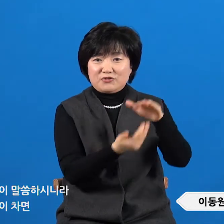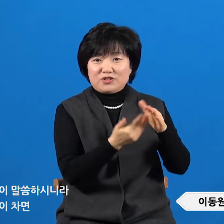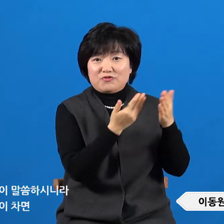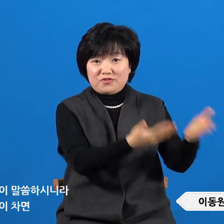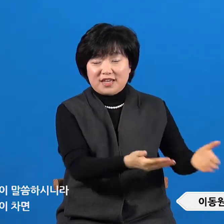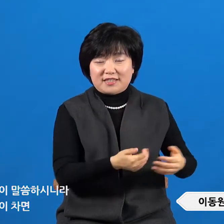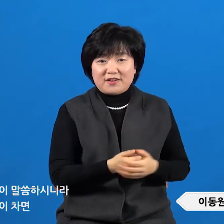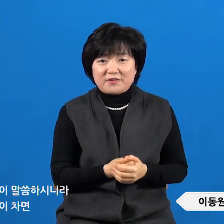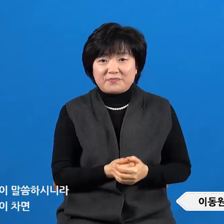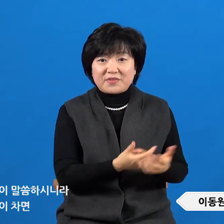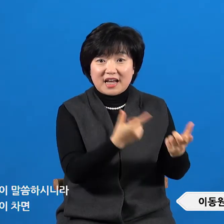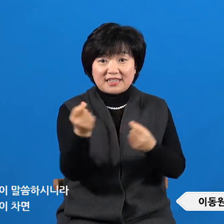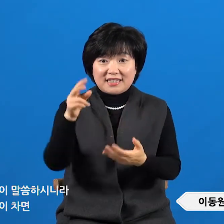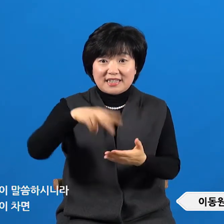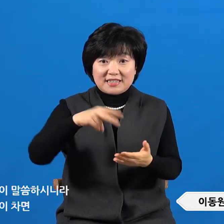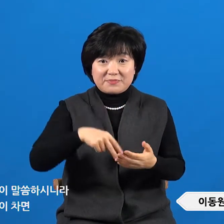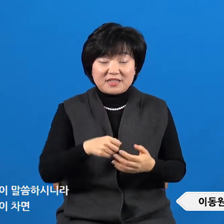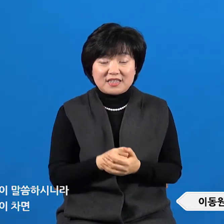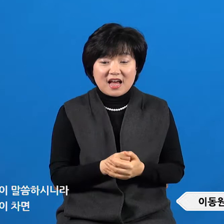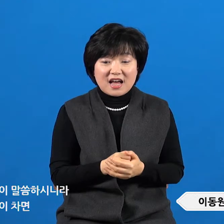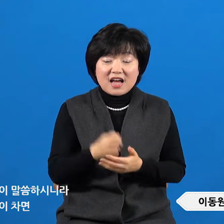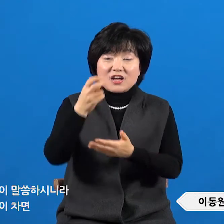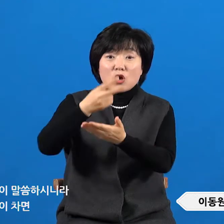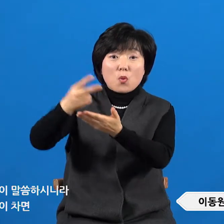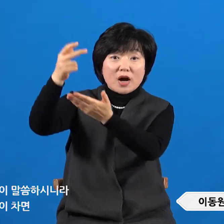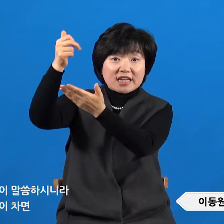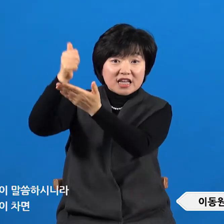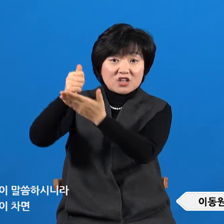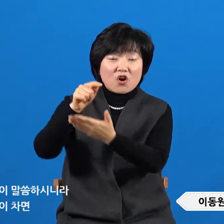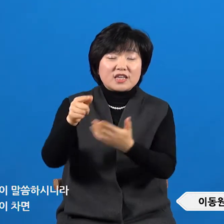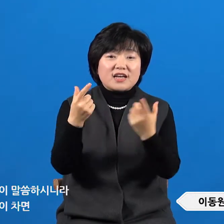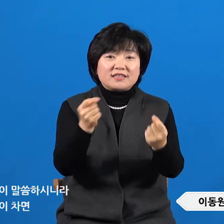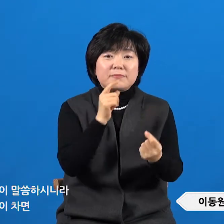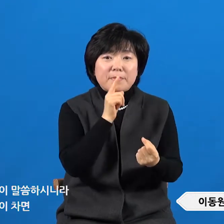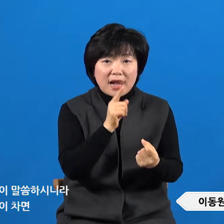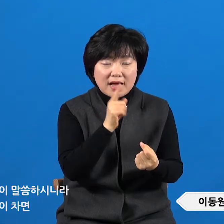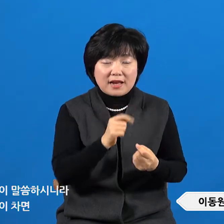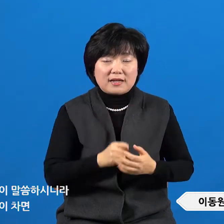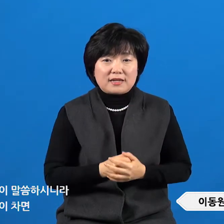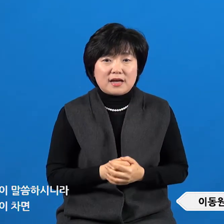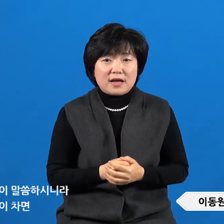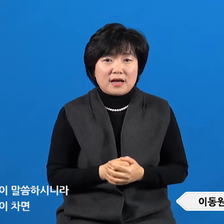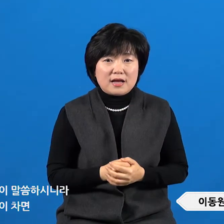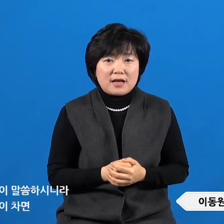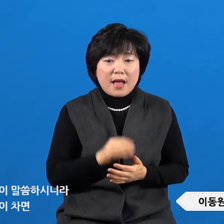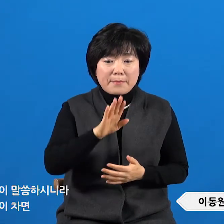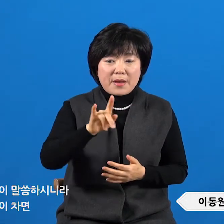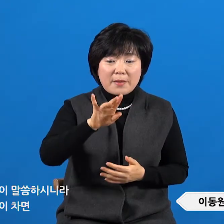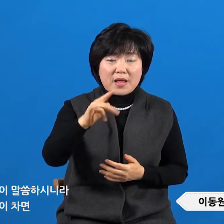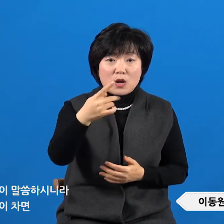기록되고 있습니다. 다 같이 읽겠습니다. 시작. 여호와께서 이같이 말씀하시느니라.